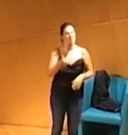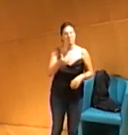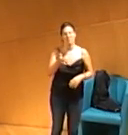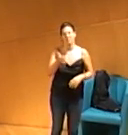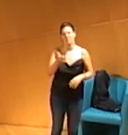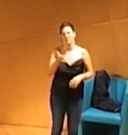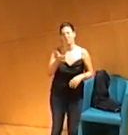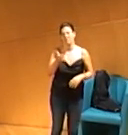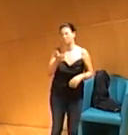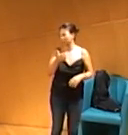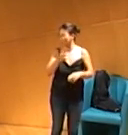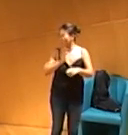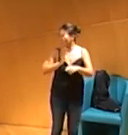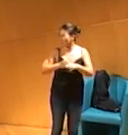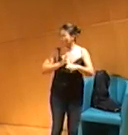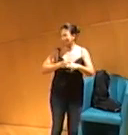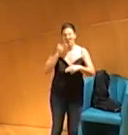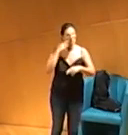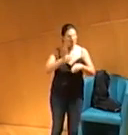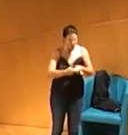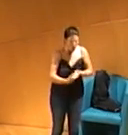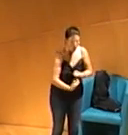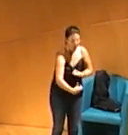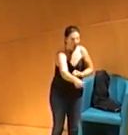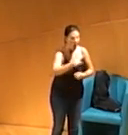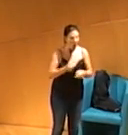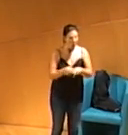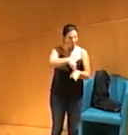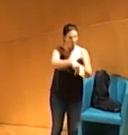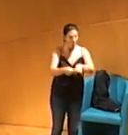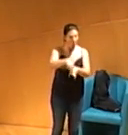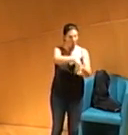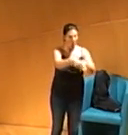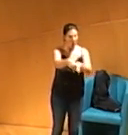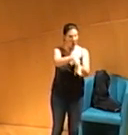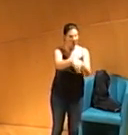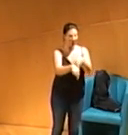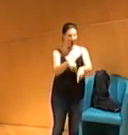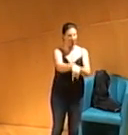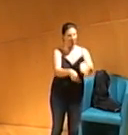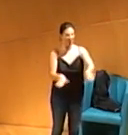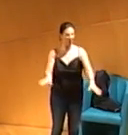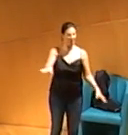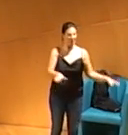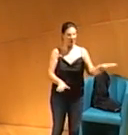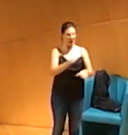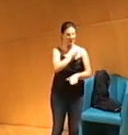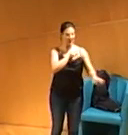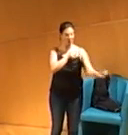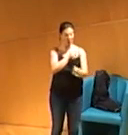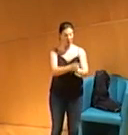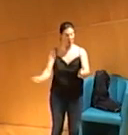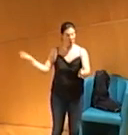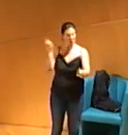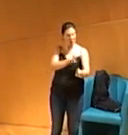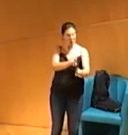c'est une slackline, je crois que ça s'appelle comme ça. Et il y a quelqu'un de dos qui marche sur la ligne avec quelqu'un qui lui tient